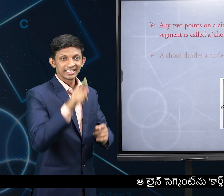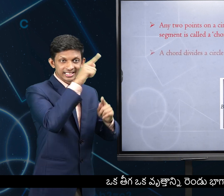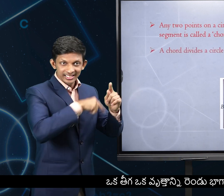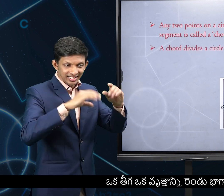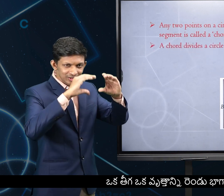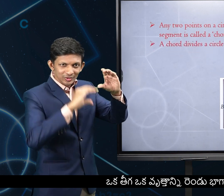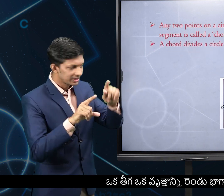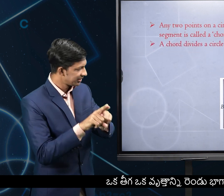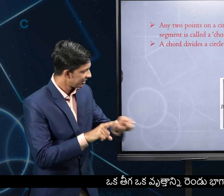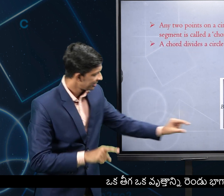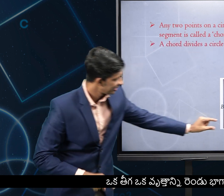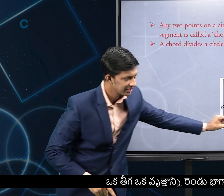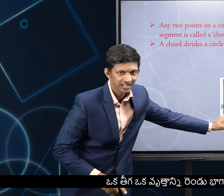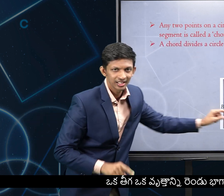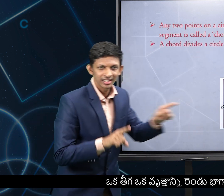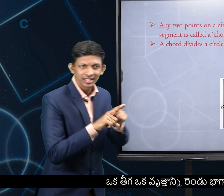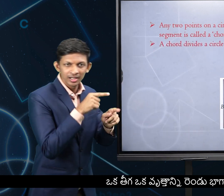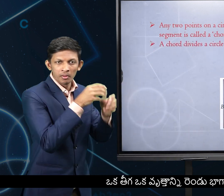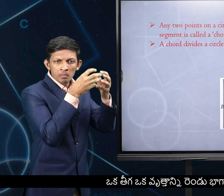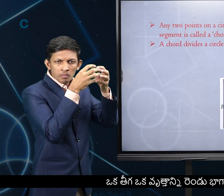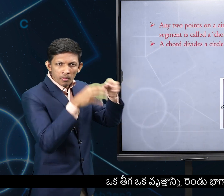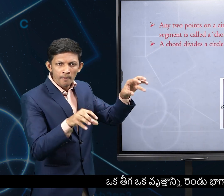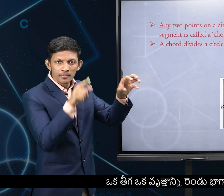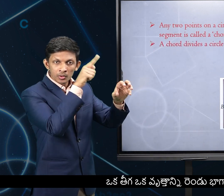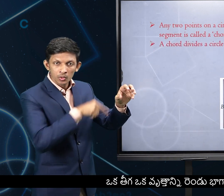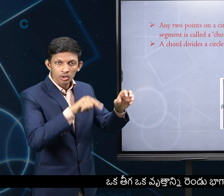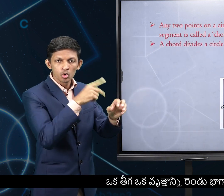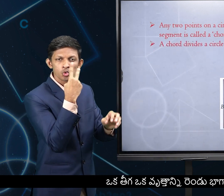ఒక తీగ ఒక వృత్తాన్ని రెండు భాగాలుగా విభజిస్తుంది.